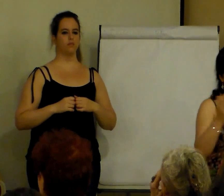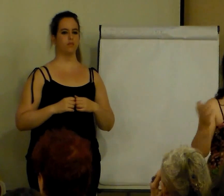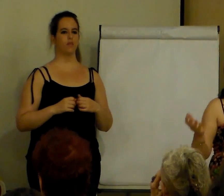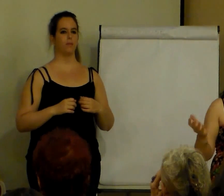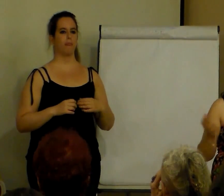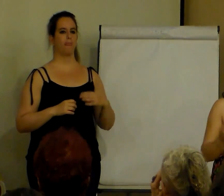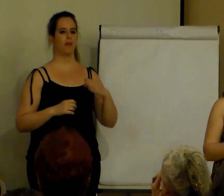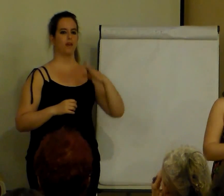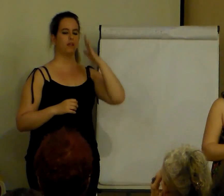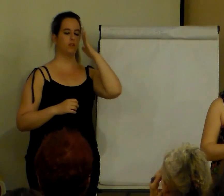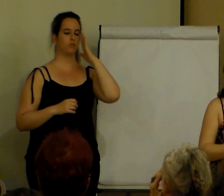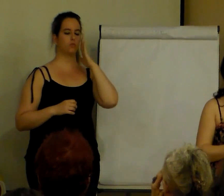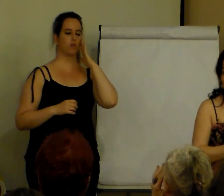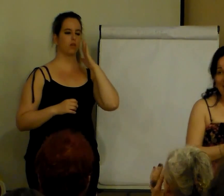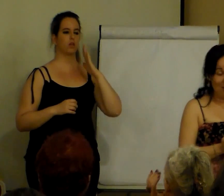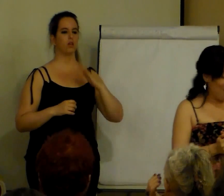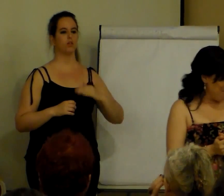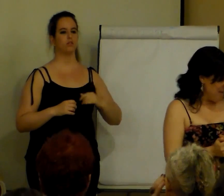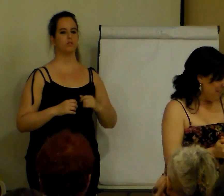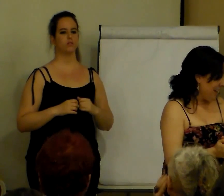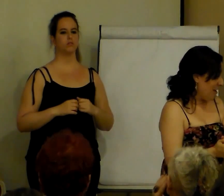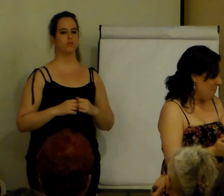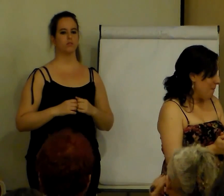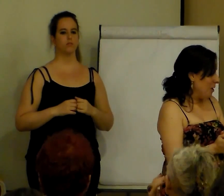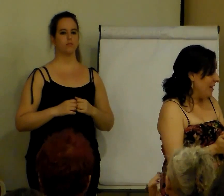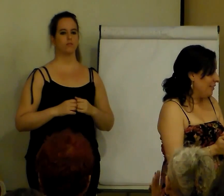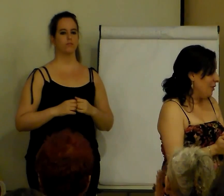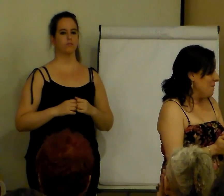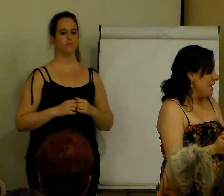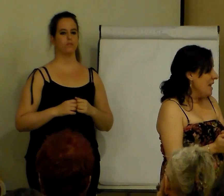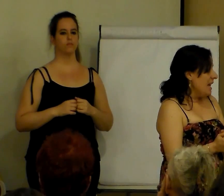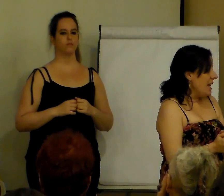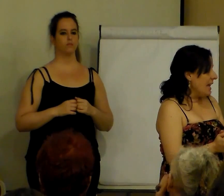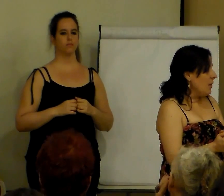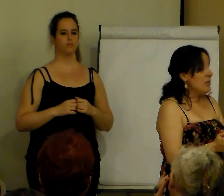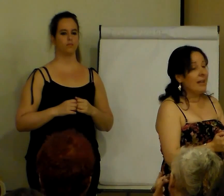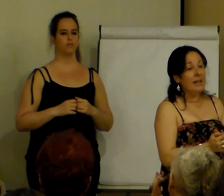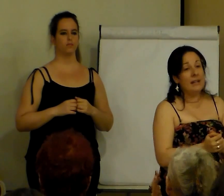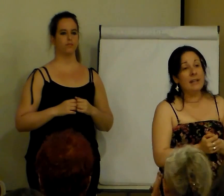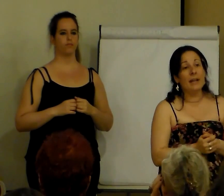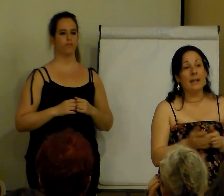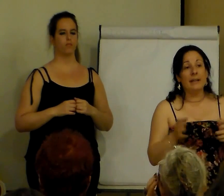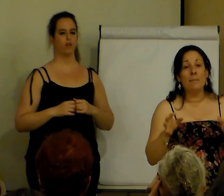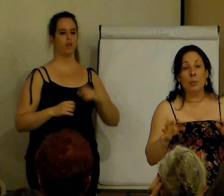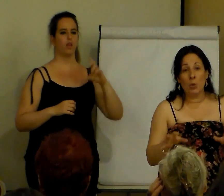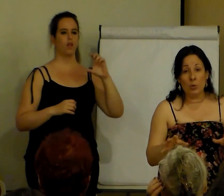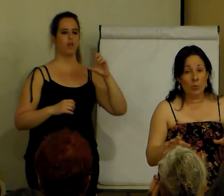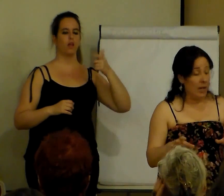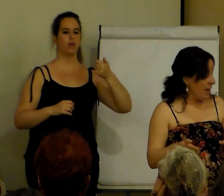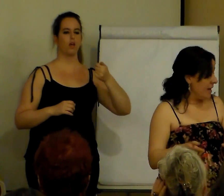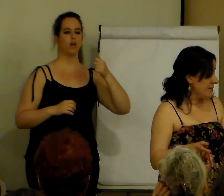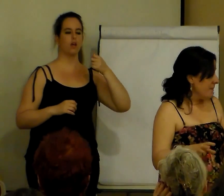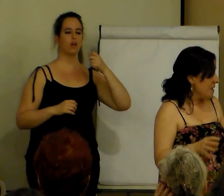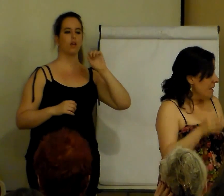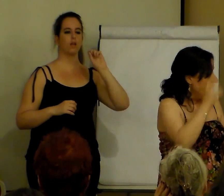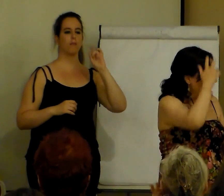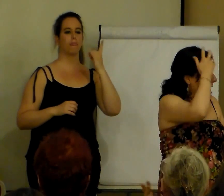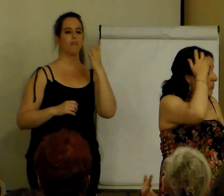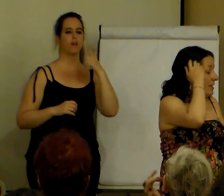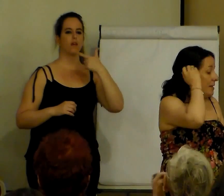del sueño, que eso lo conocen todos ustedes obviamente, que es lo más molesto. Causas genéticas que están poco